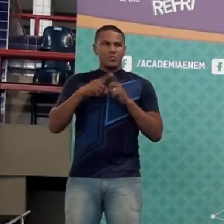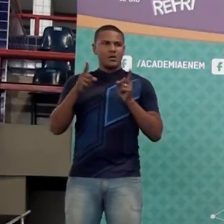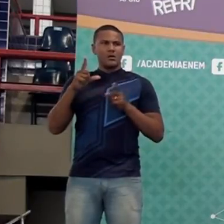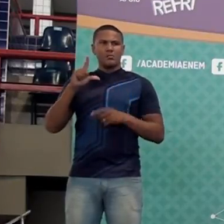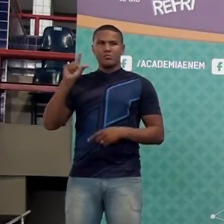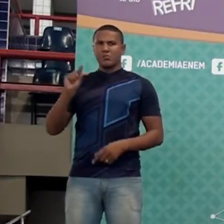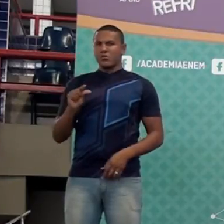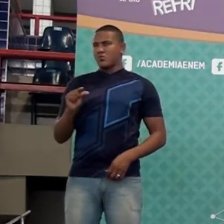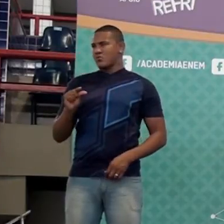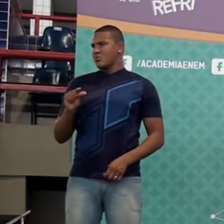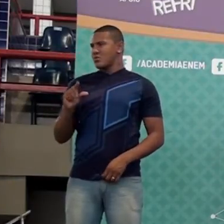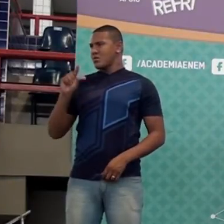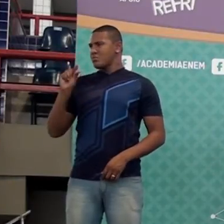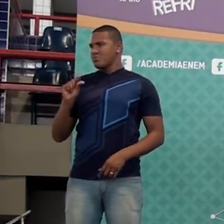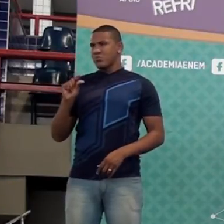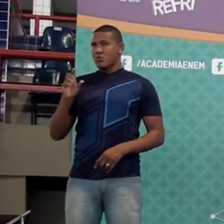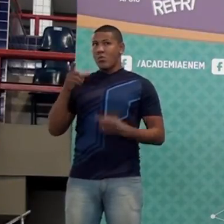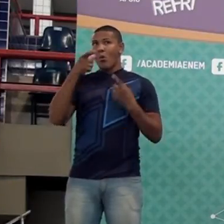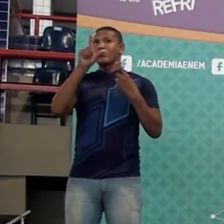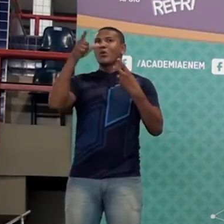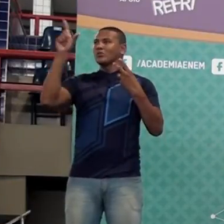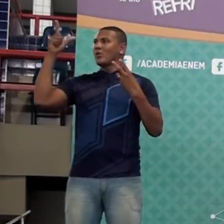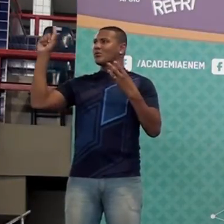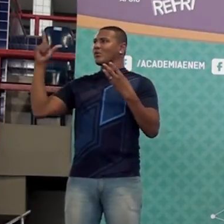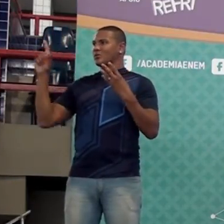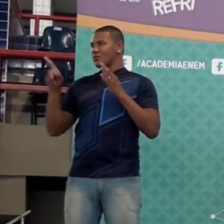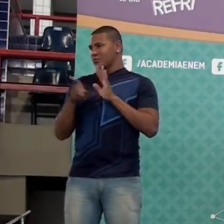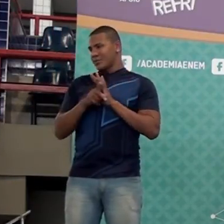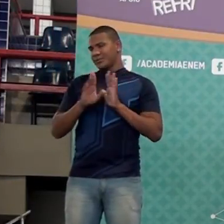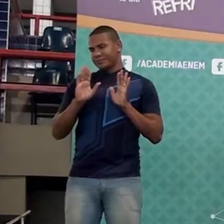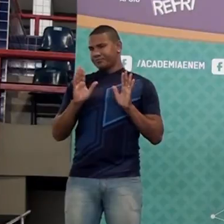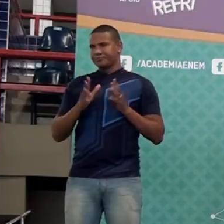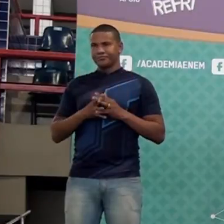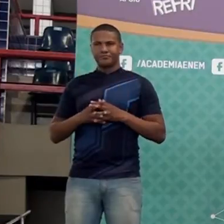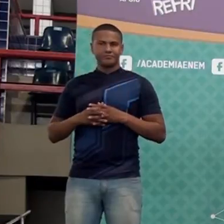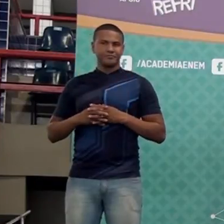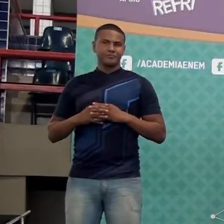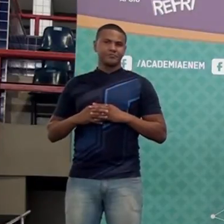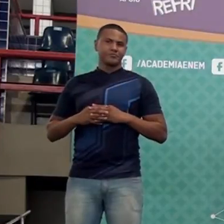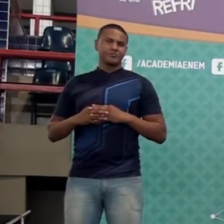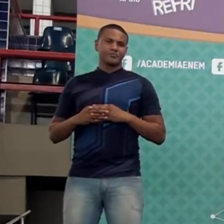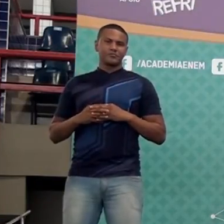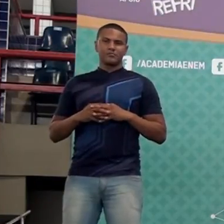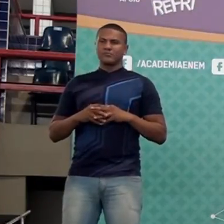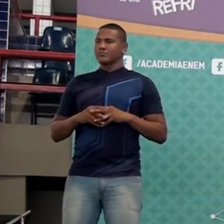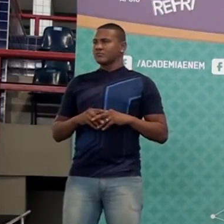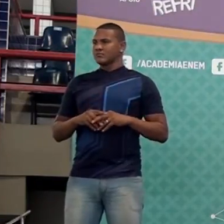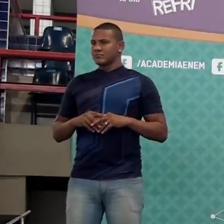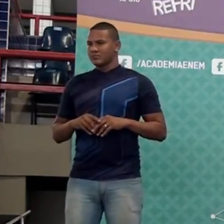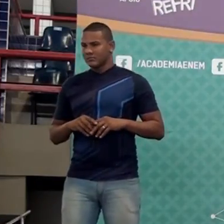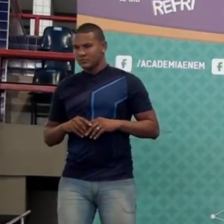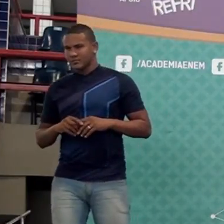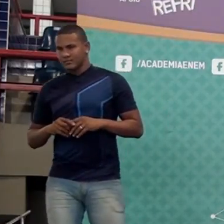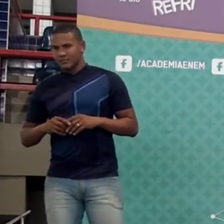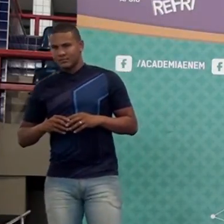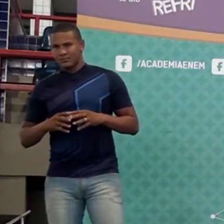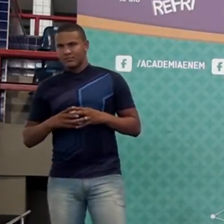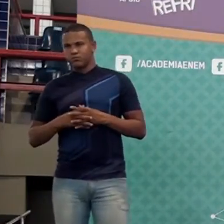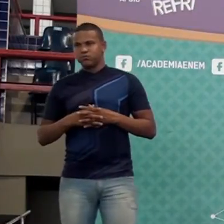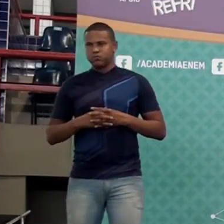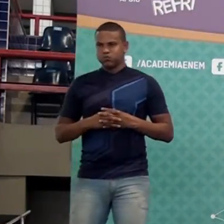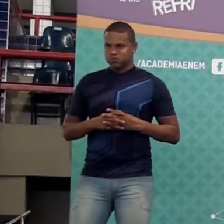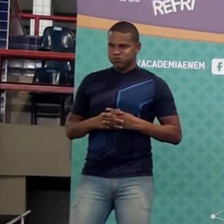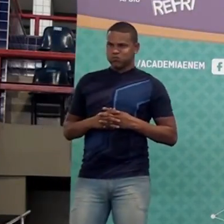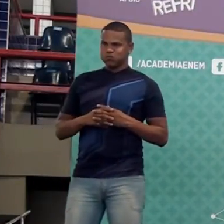quando comparado com os combustíveis fósseis, tá? As desvantagens dessa